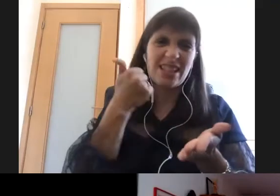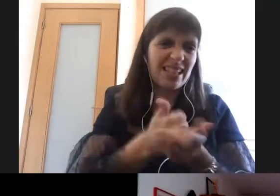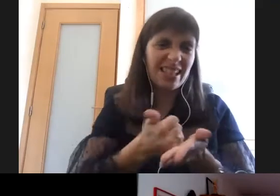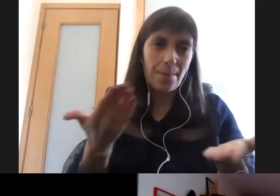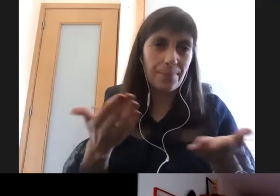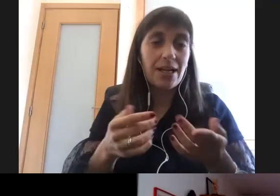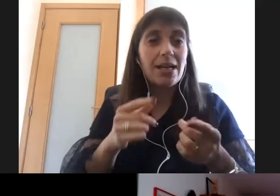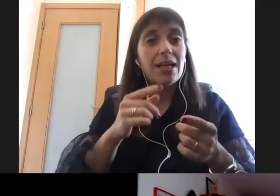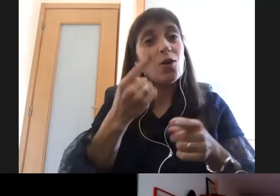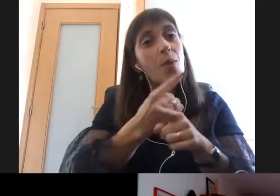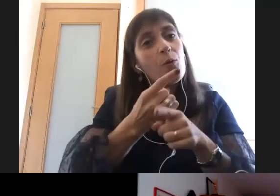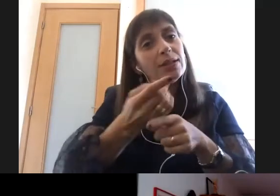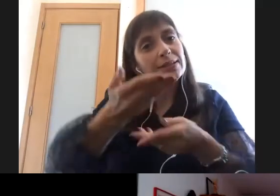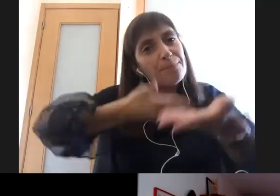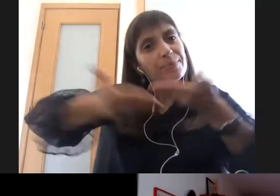contrapartida de Estado.